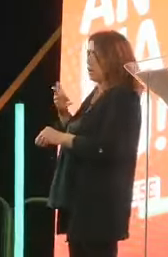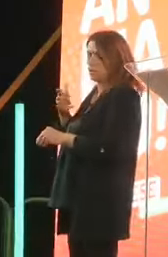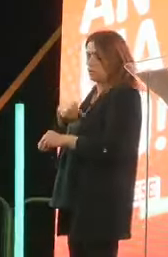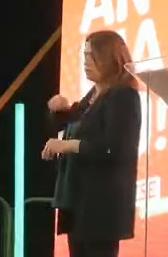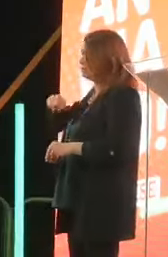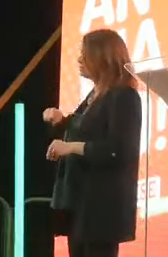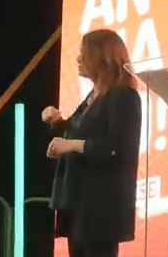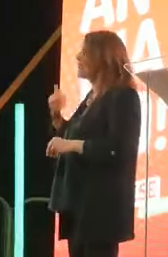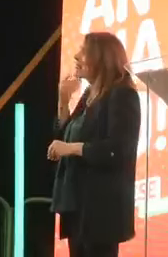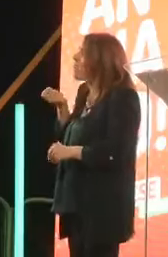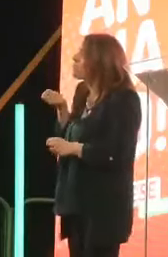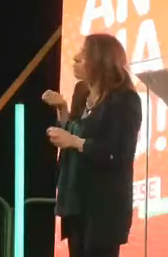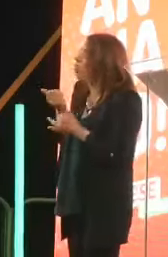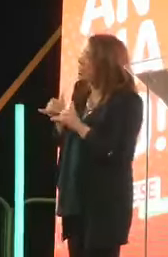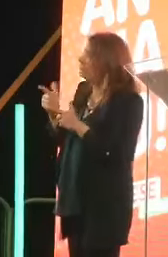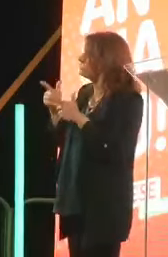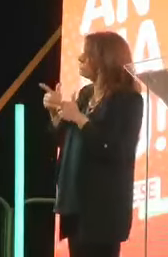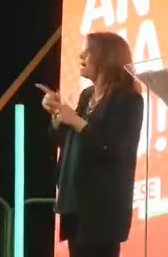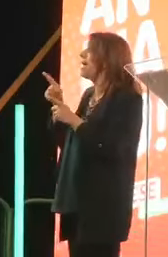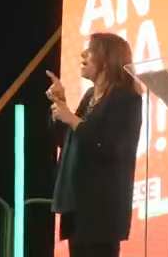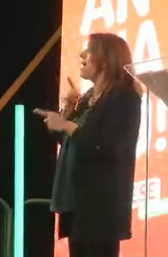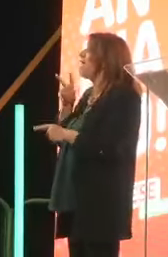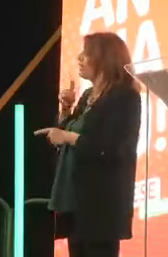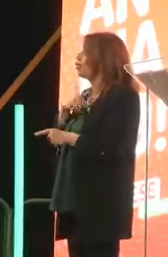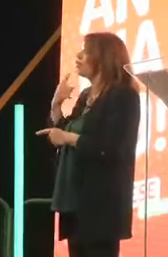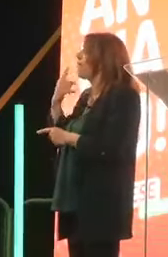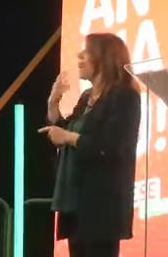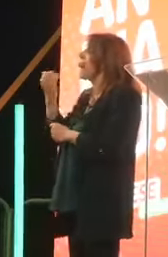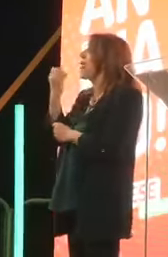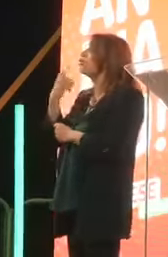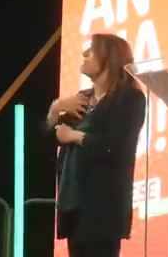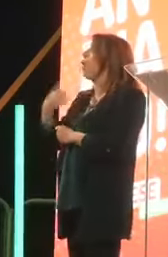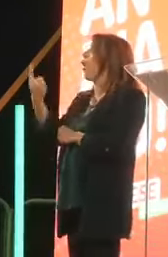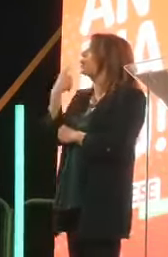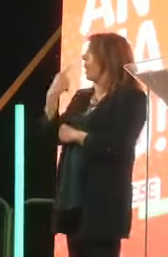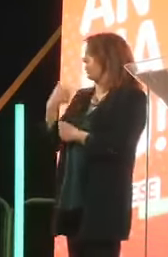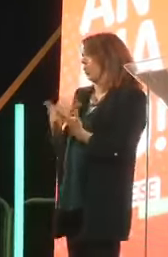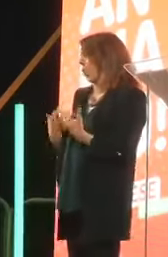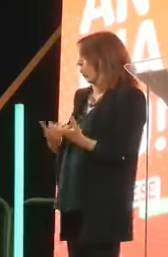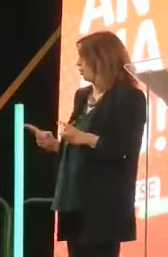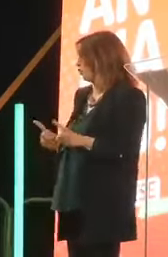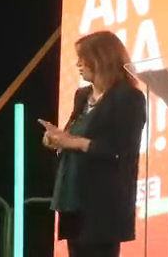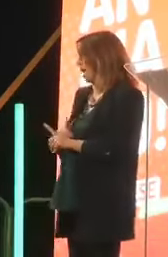non accettiamo, come diceva Vito, lezioni di moralità da nessuno.